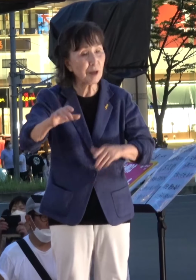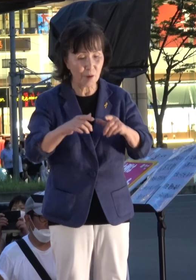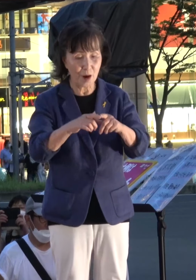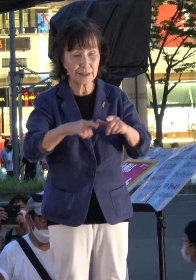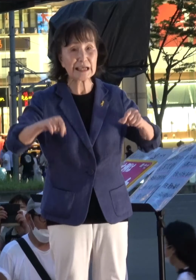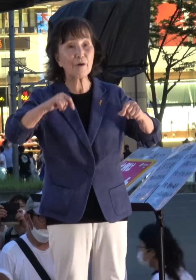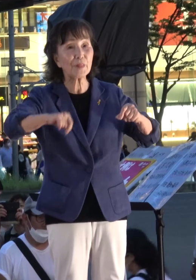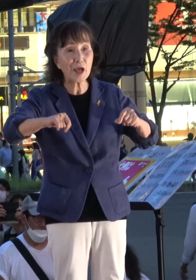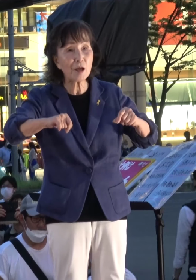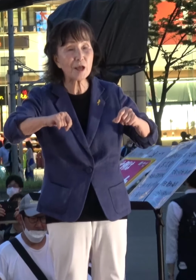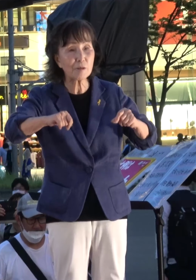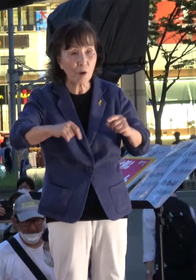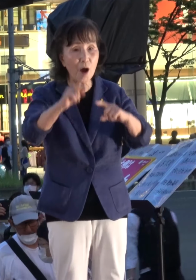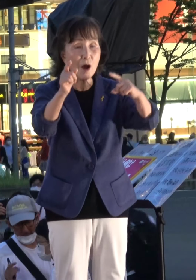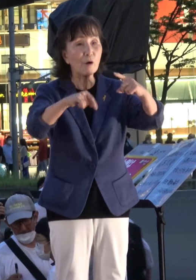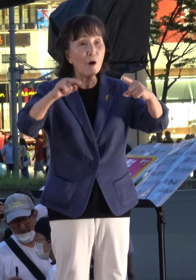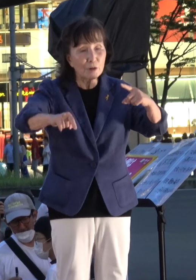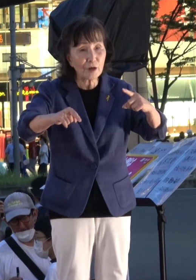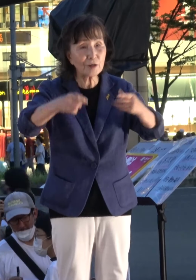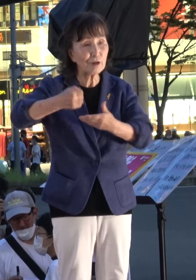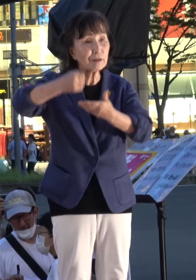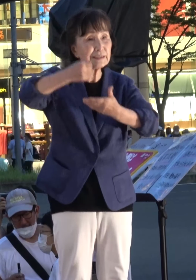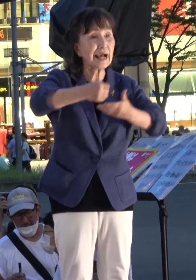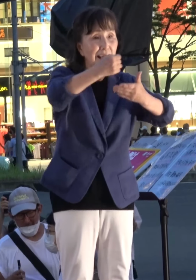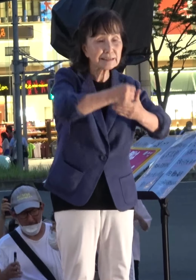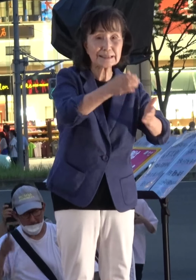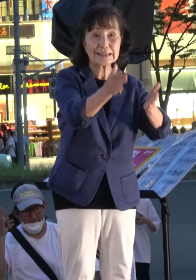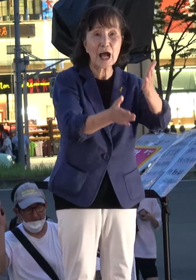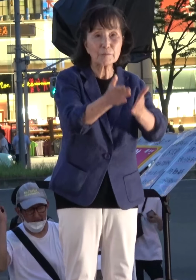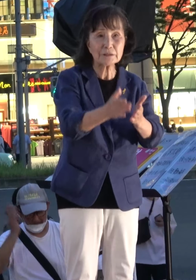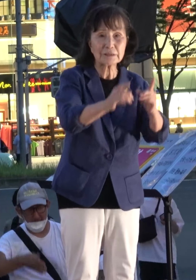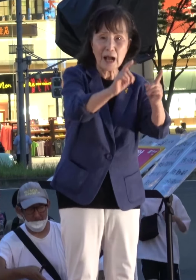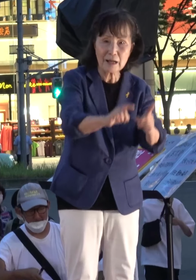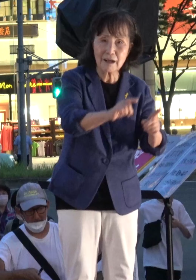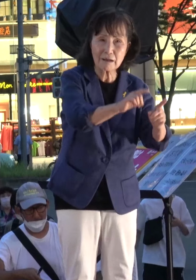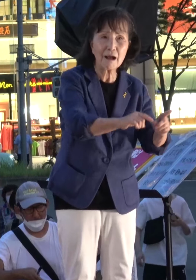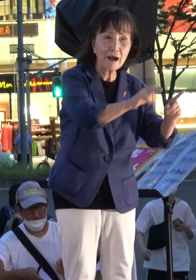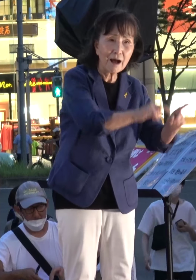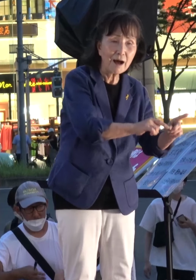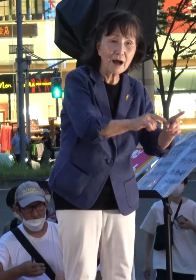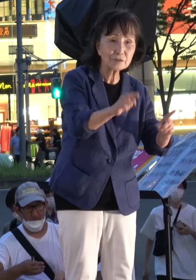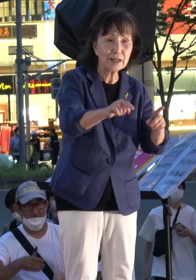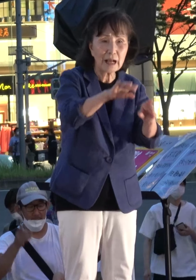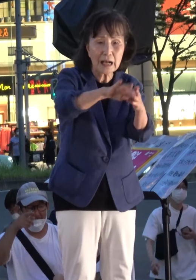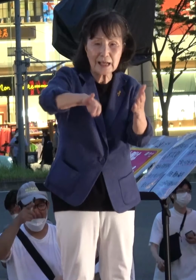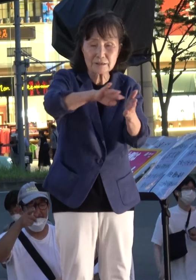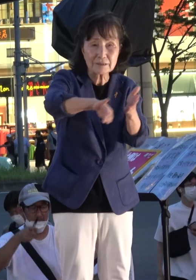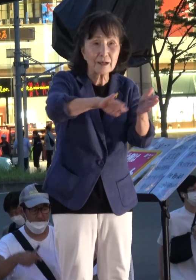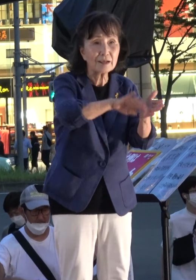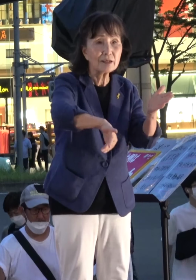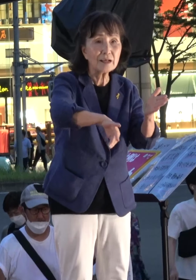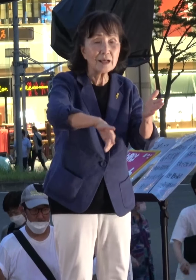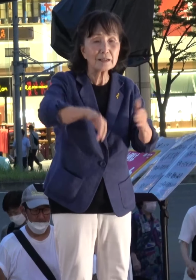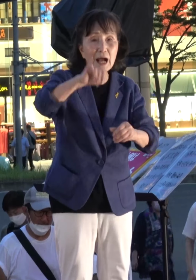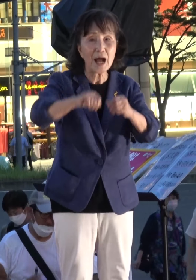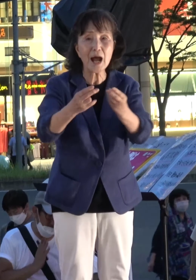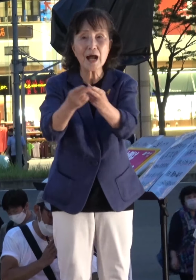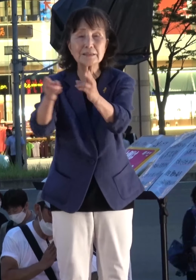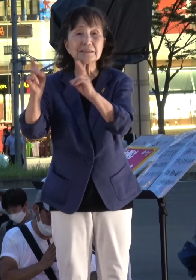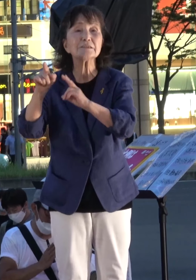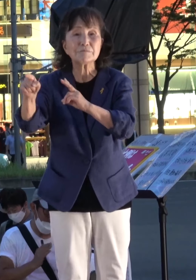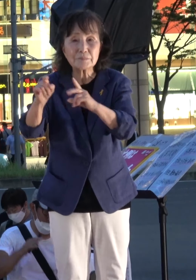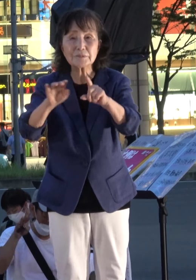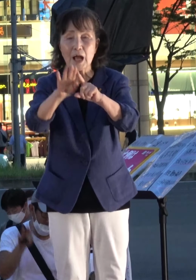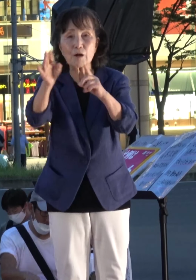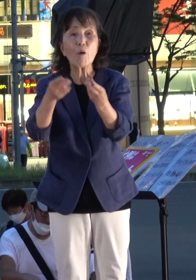どんどん公共の資産、公共サービスが削られている。これを削ってきたのが自公政権と維新です